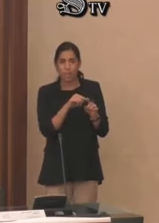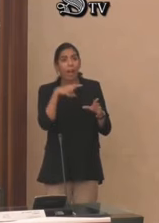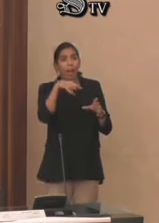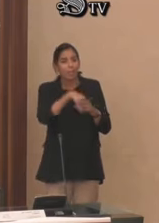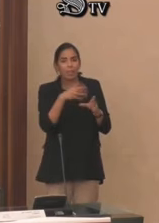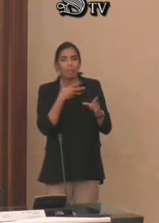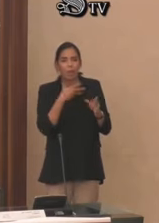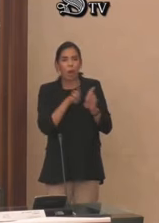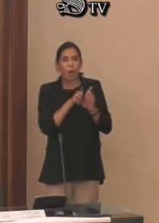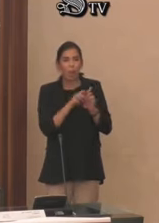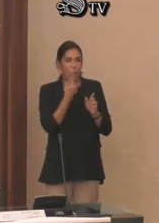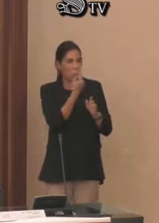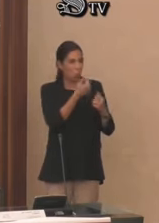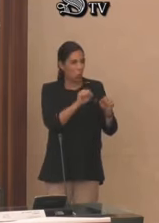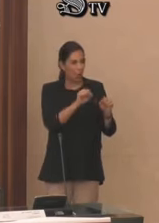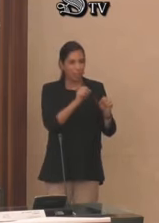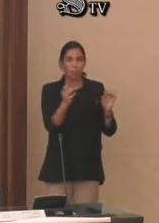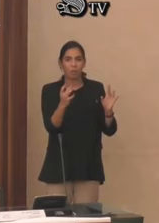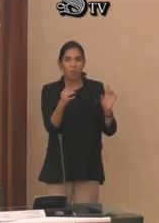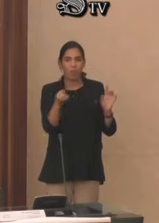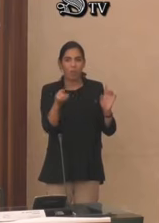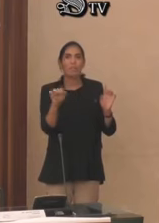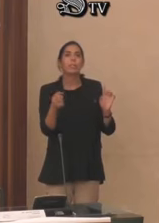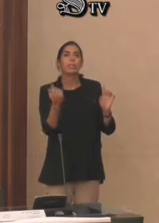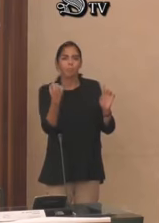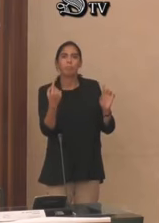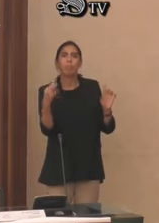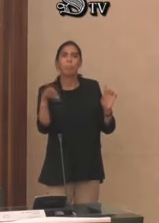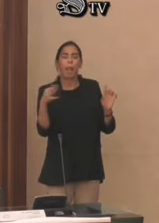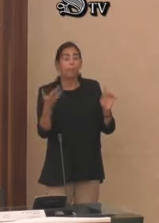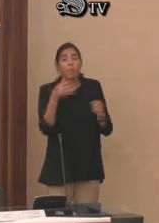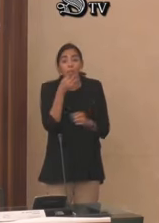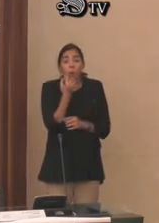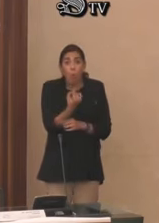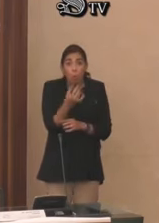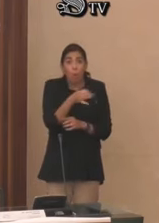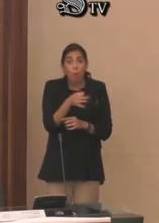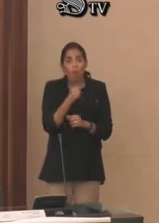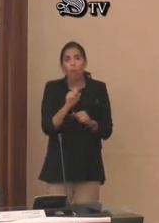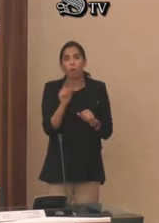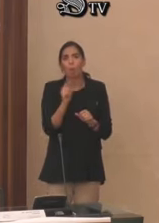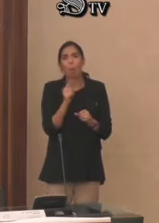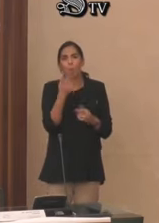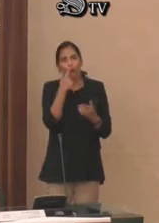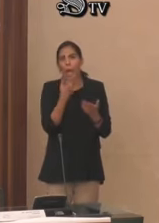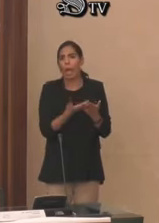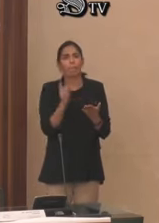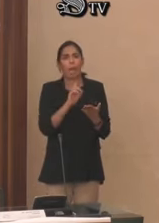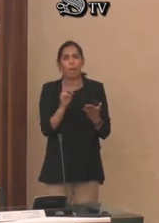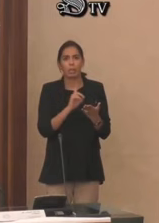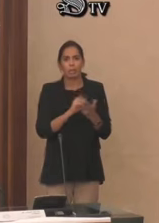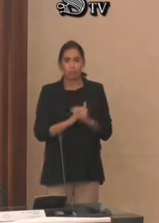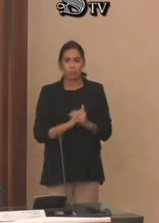feedback. Quindi gli studi che valutano una molecola sola non possono funzionare. È importantissimo sto